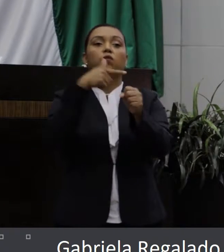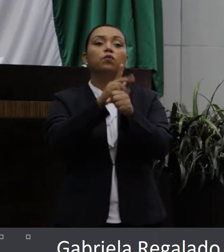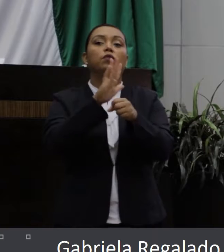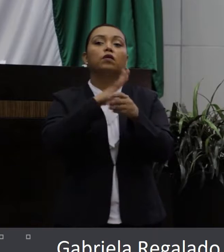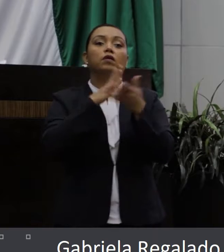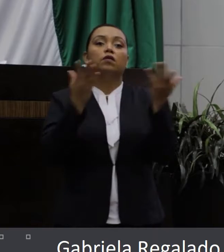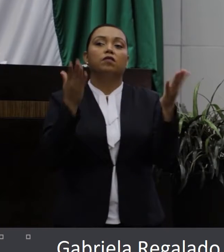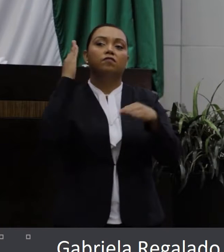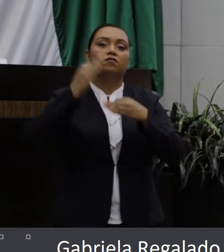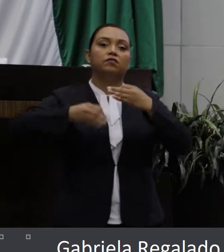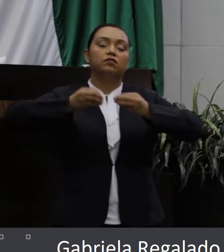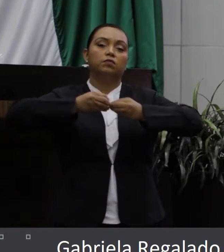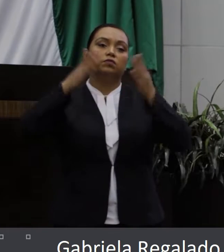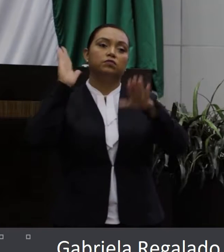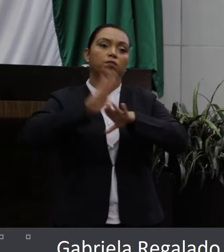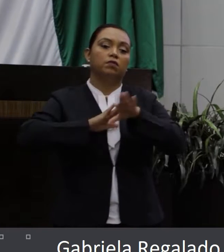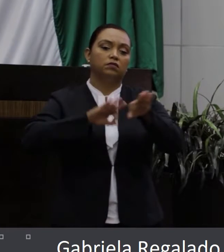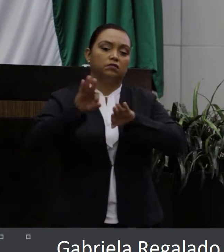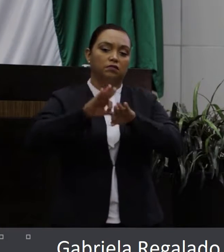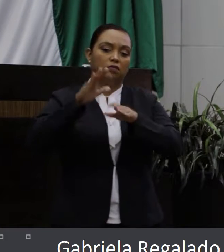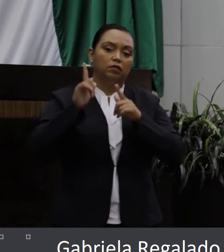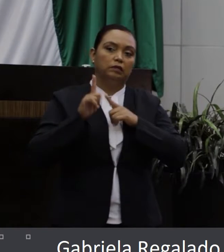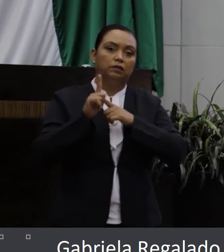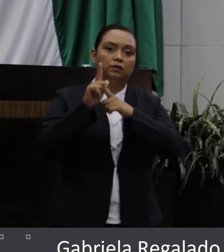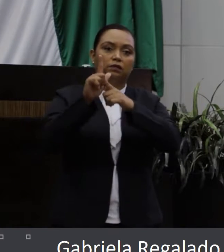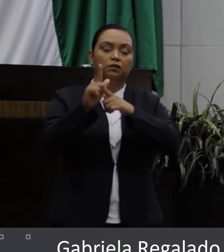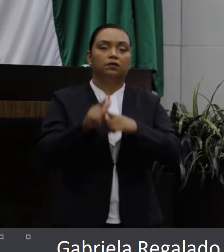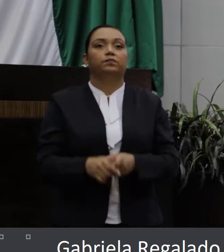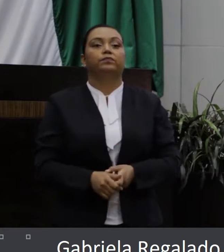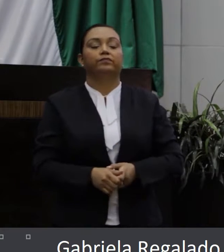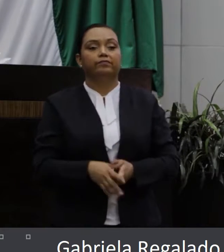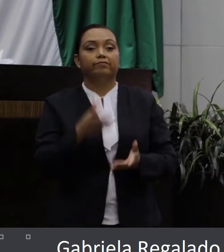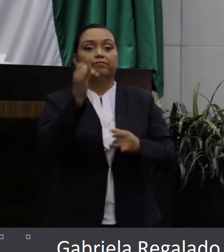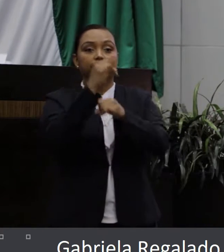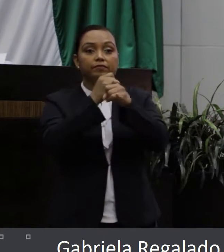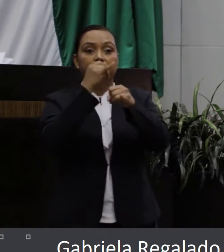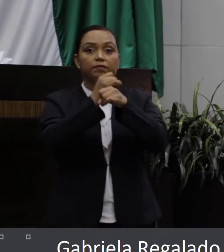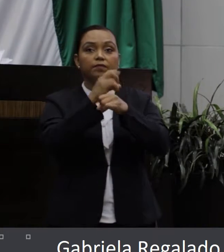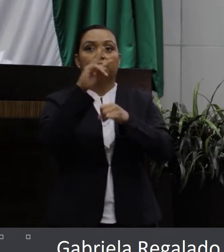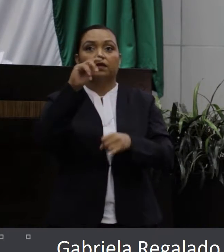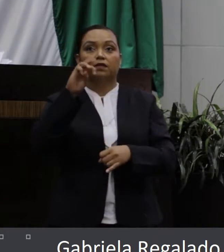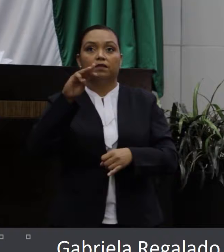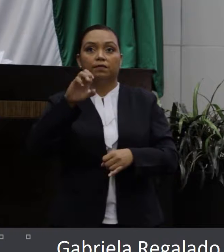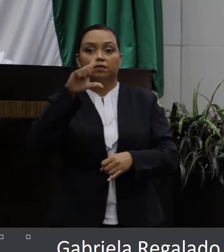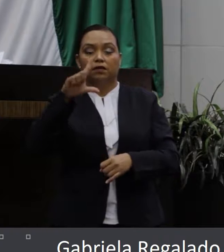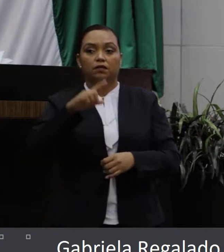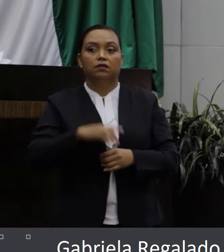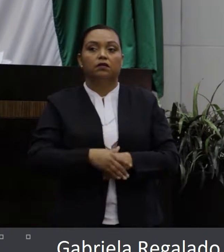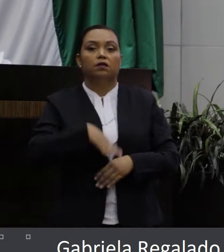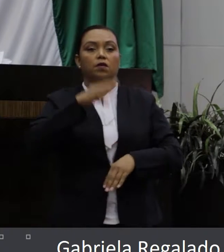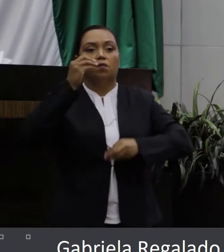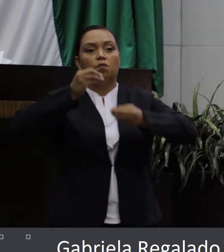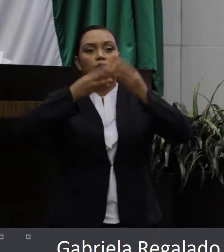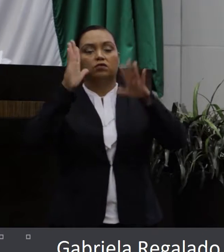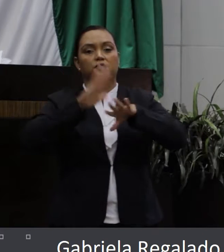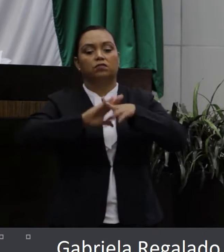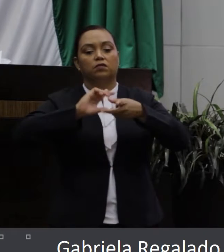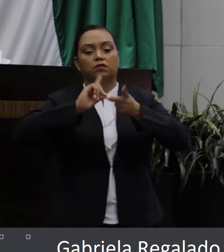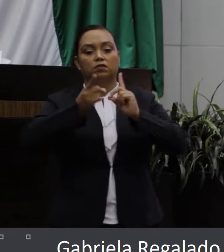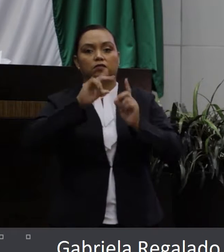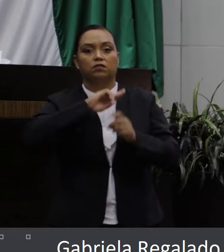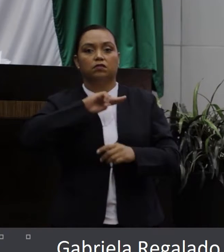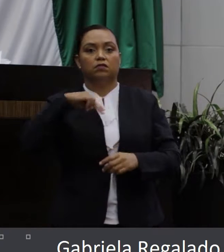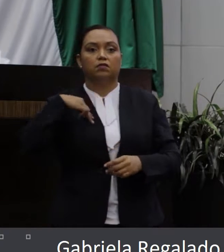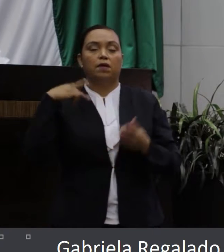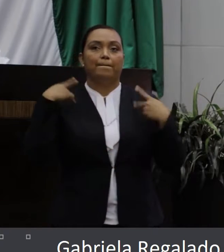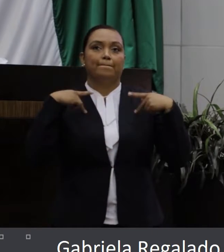aún resta mucho trabajo y camino por recorrer. En torno a la investigación victimal que tanto adolece a